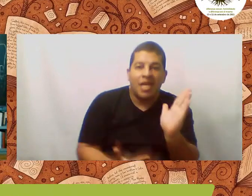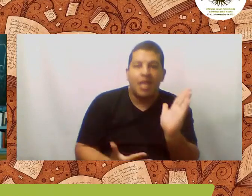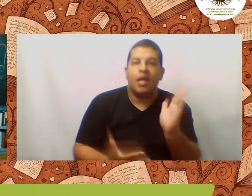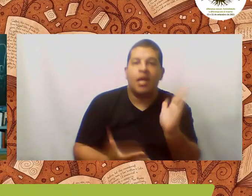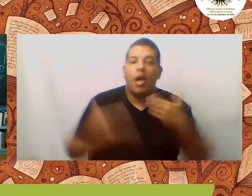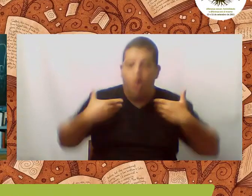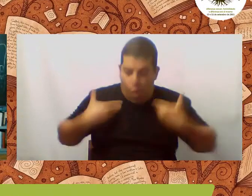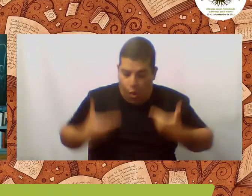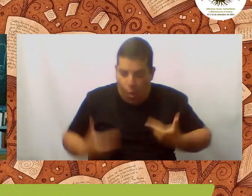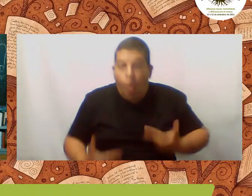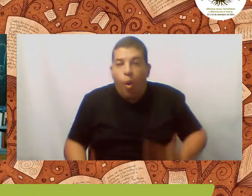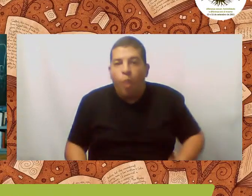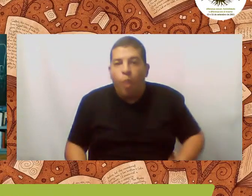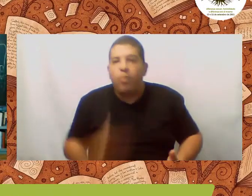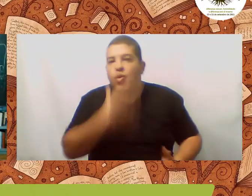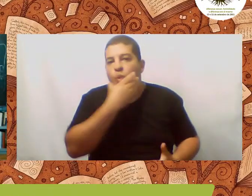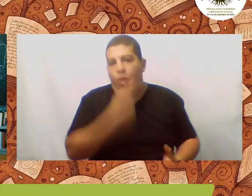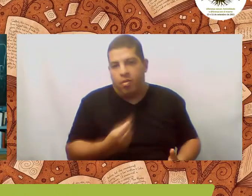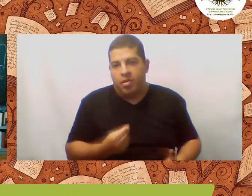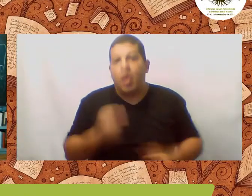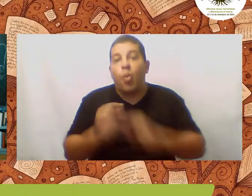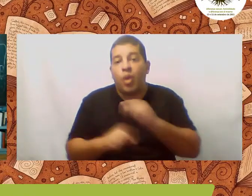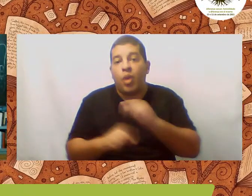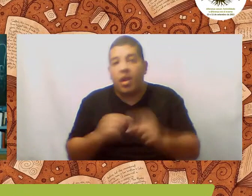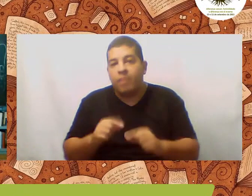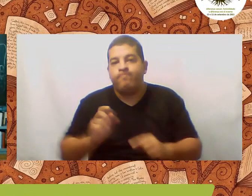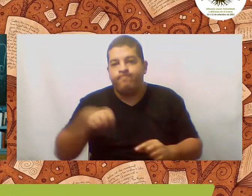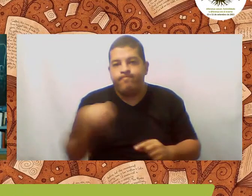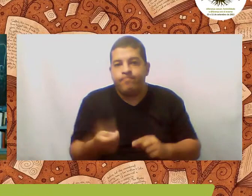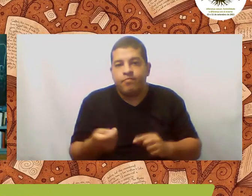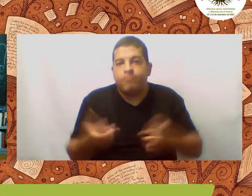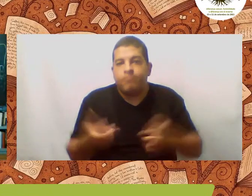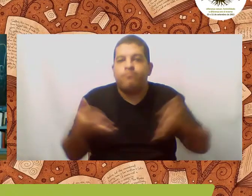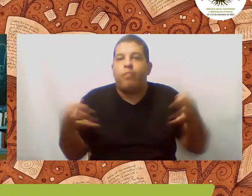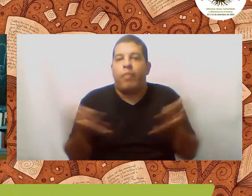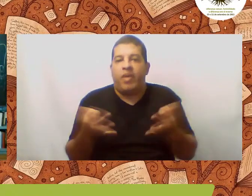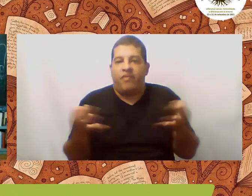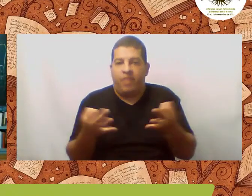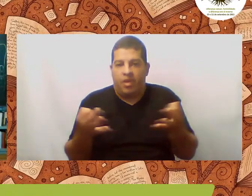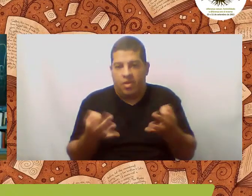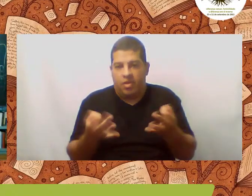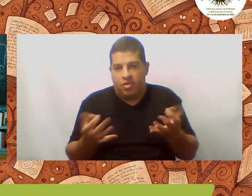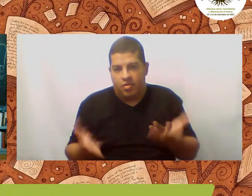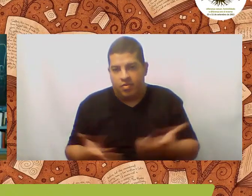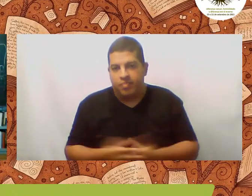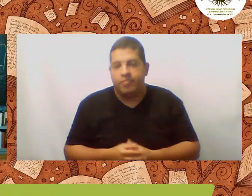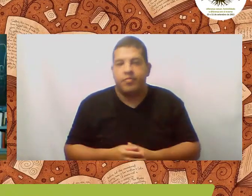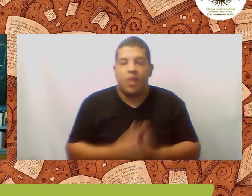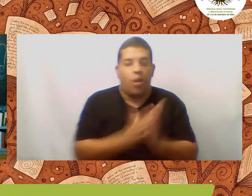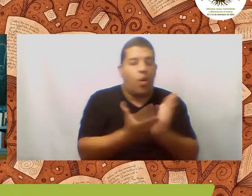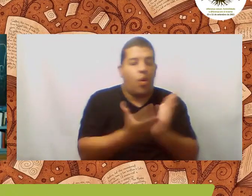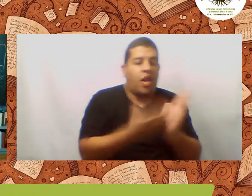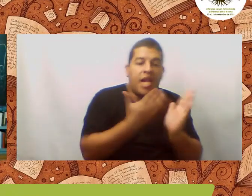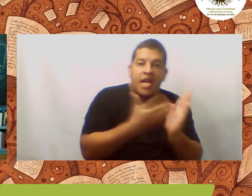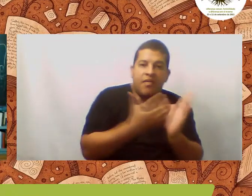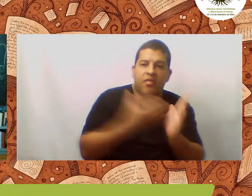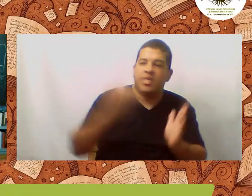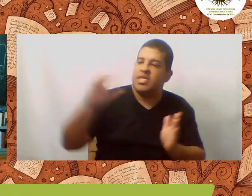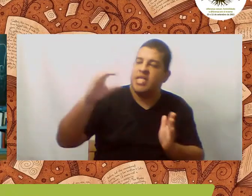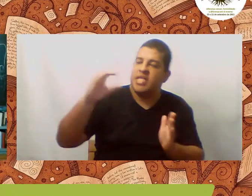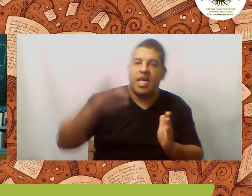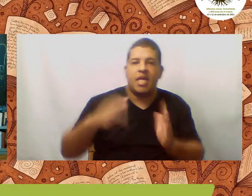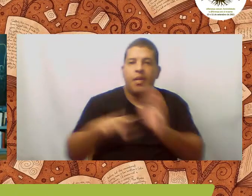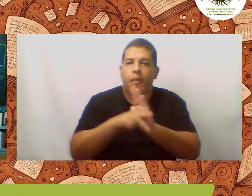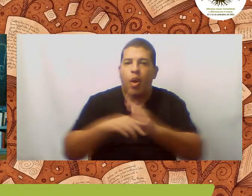corpo perfeito. Você não ia fazer um livro da ciência morfológica corporal baseado em